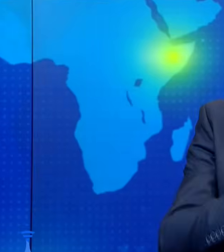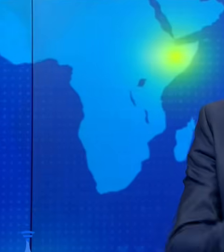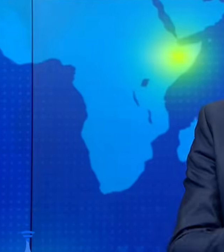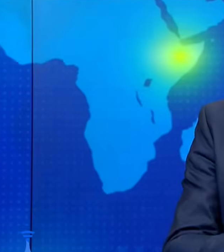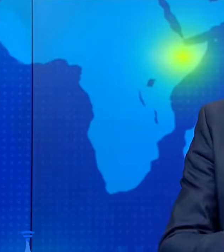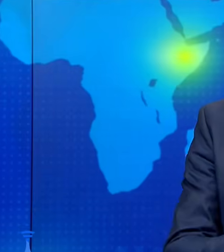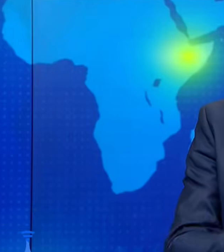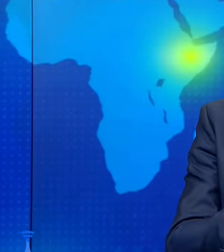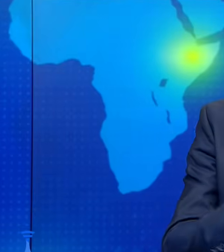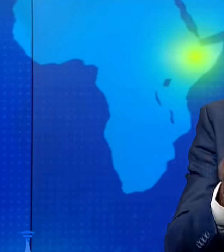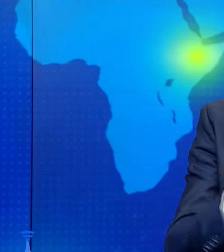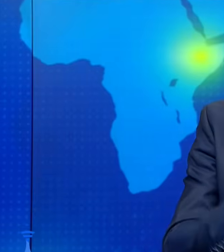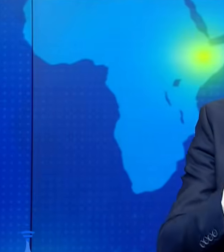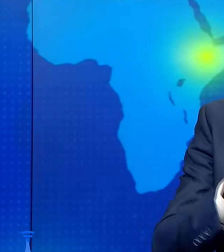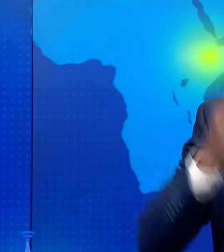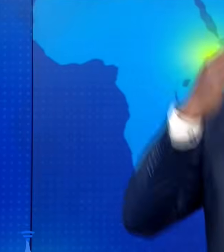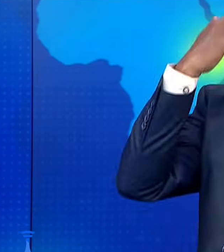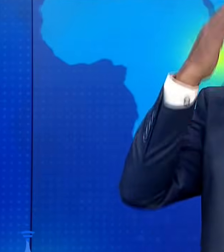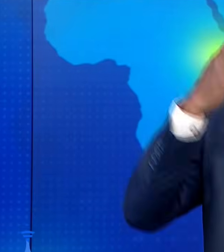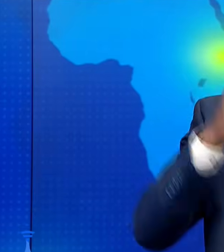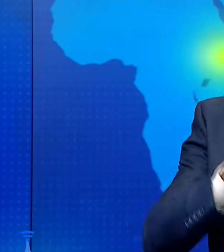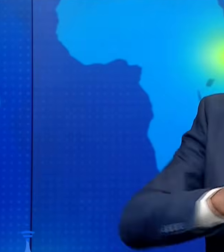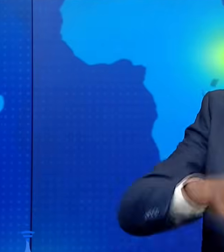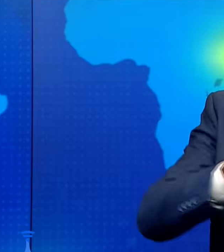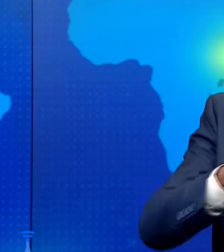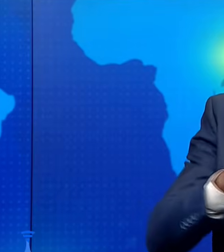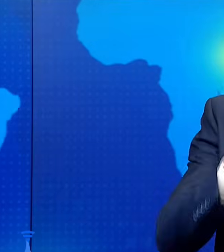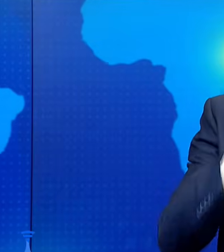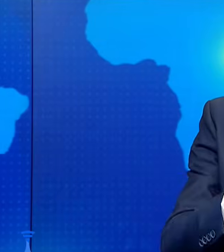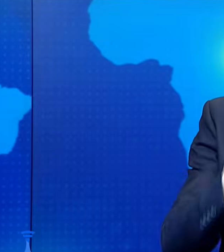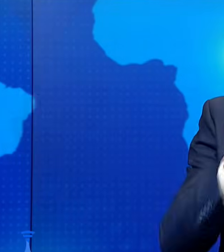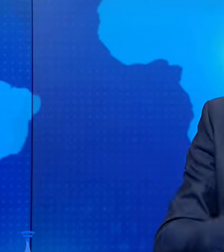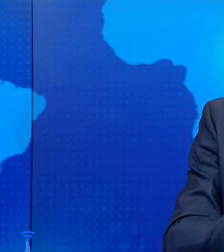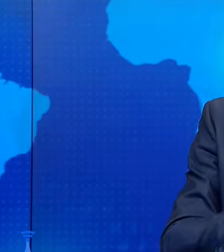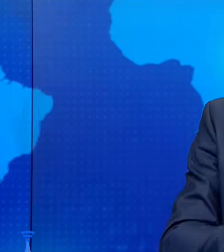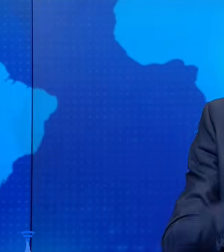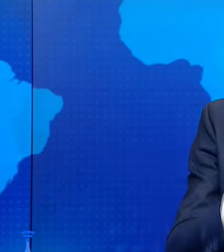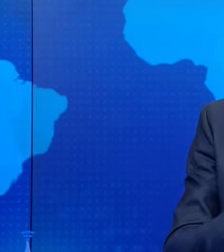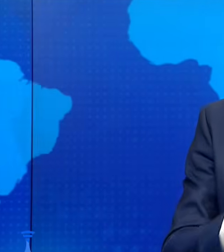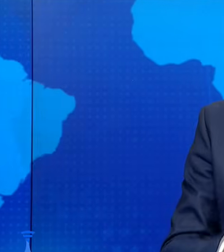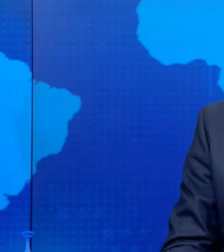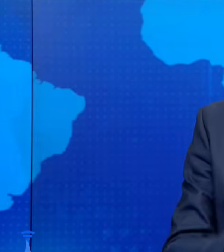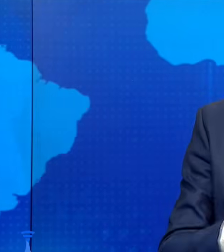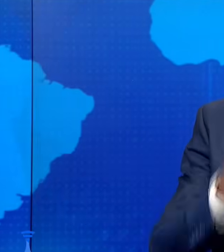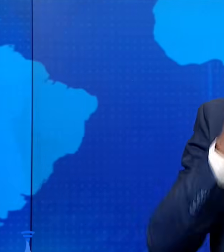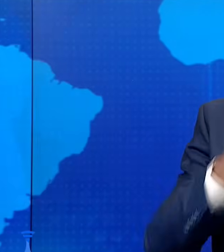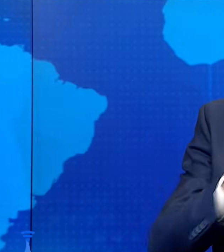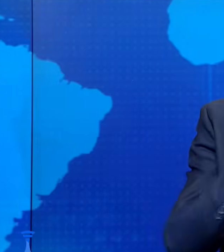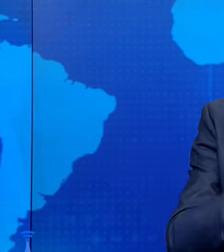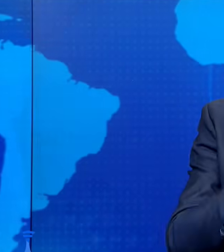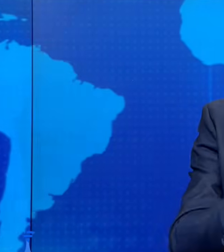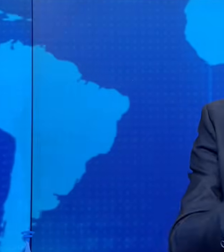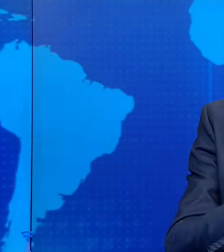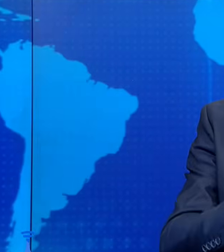አጠቃቀም ለማዘመን እንደሚያግዝ ተገለጸ። በአፋር ክልል ኮራ የአንድ ማዕከል አገልግሎት ተመርቆ